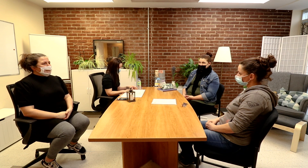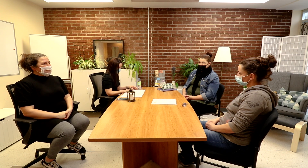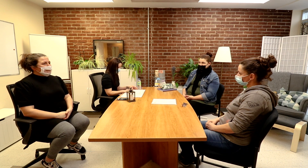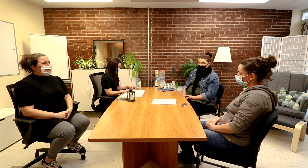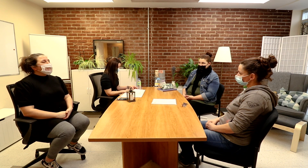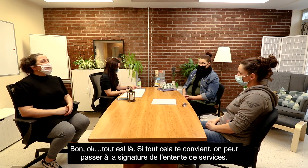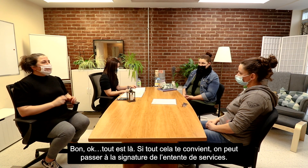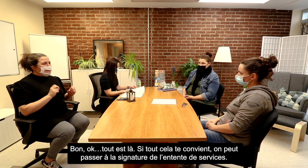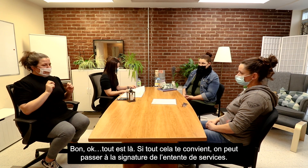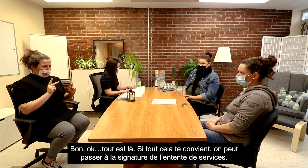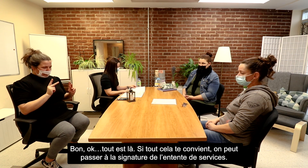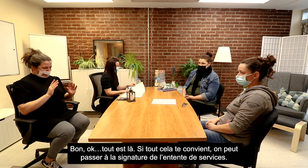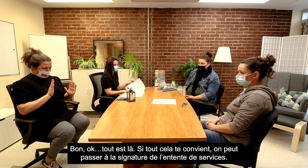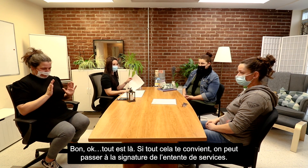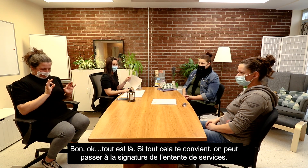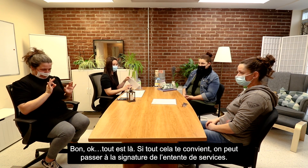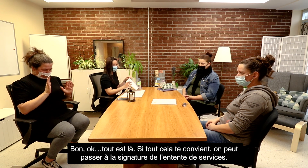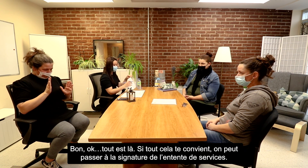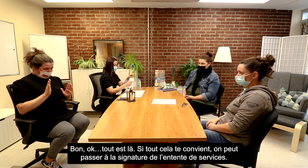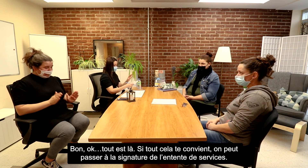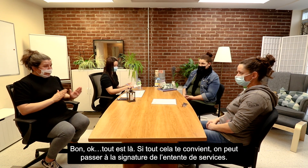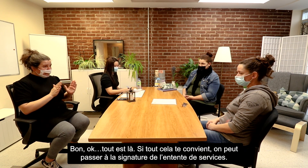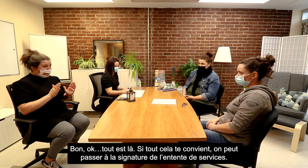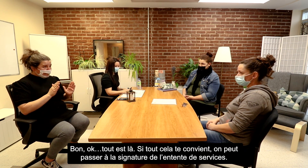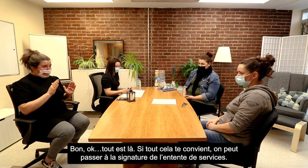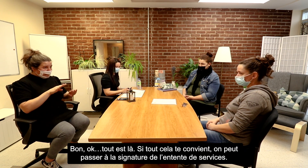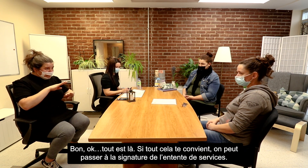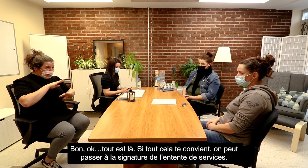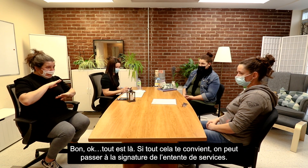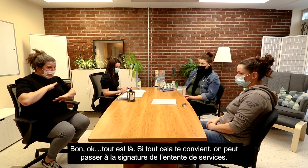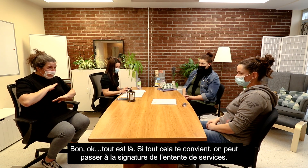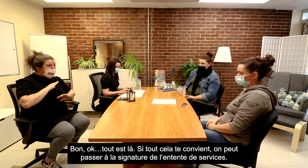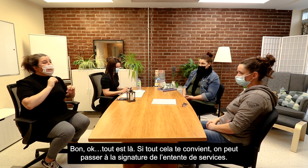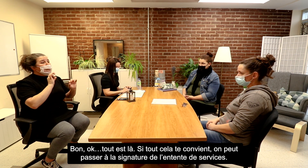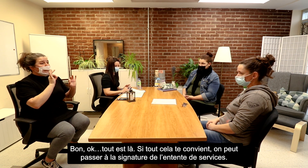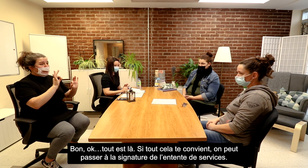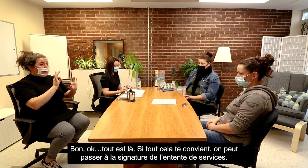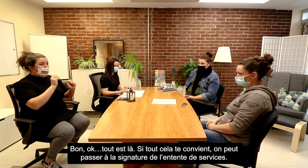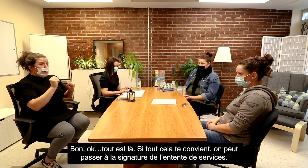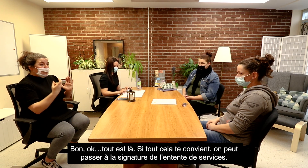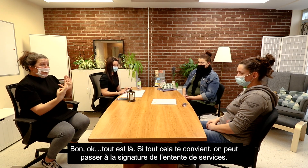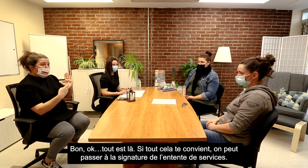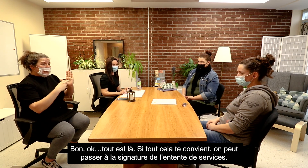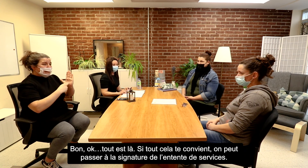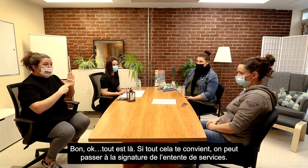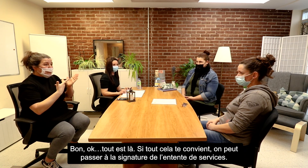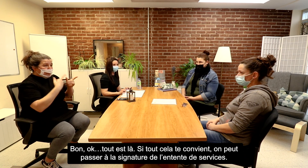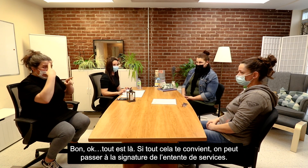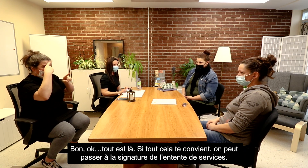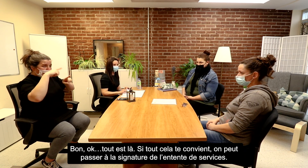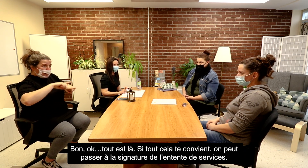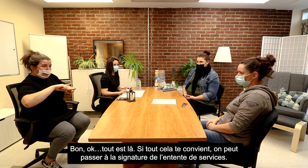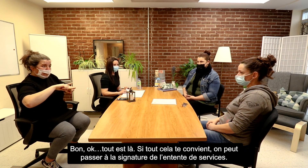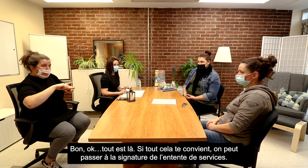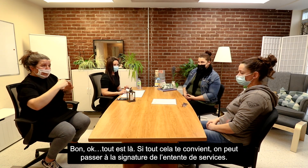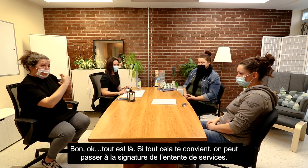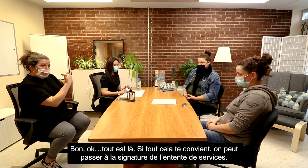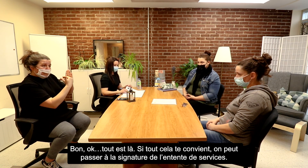D'accord. Si tout ça, ça te va, moi je t'inviterai à ce qu'on signe l'engagement maintenant pour les services.